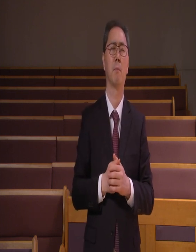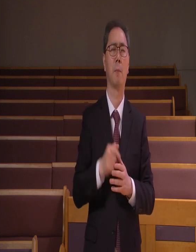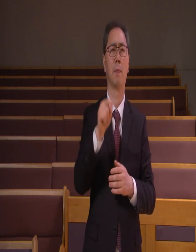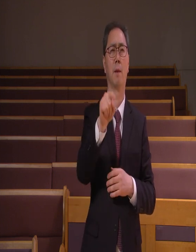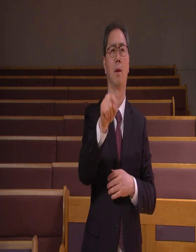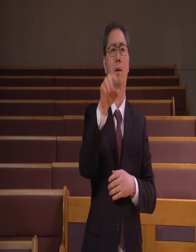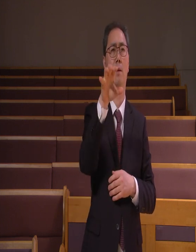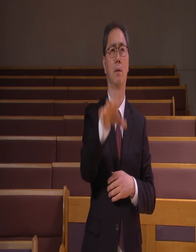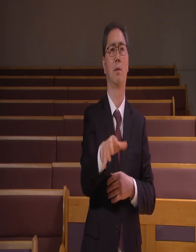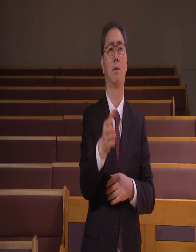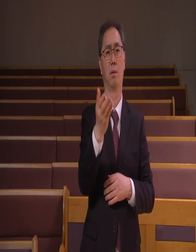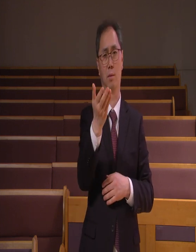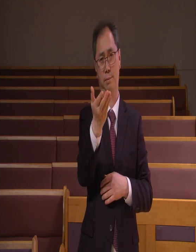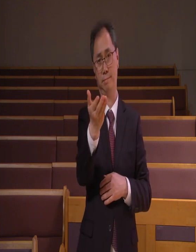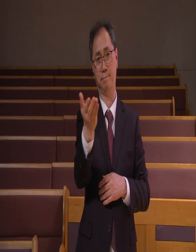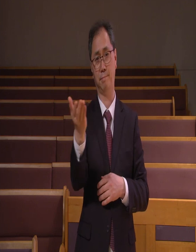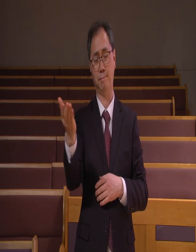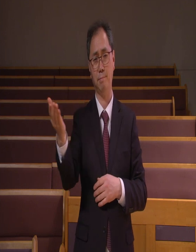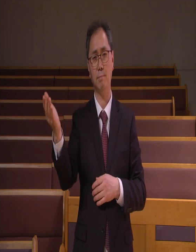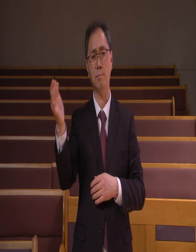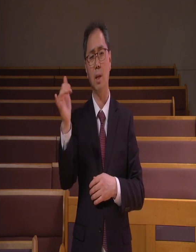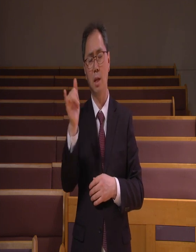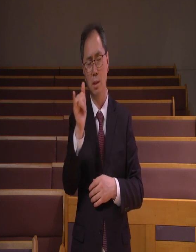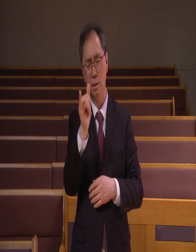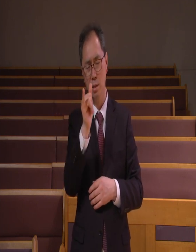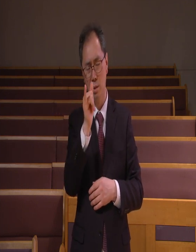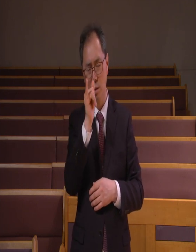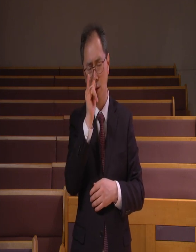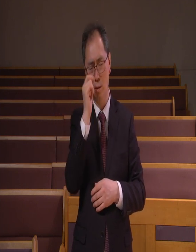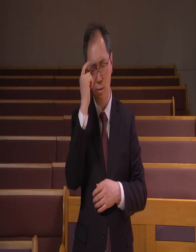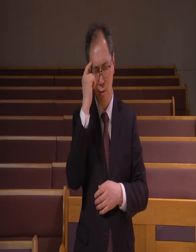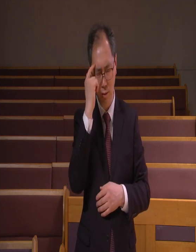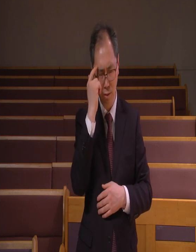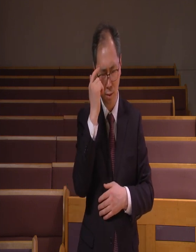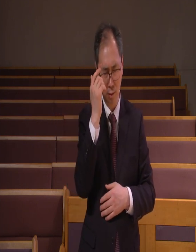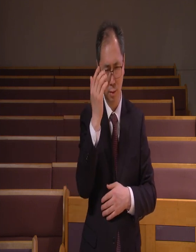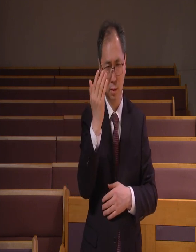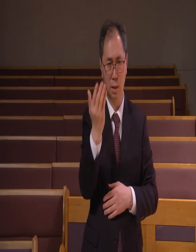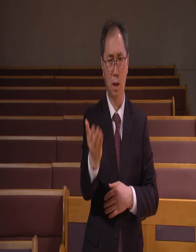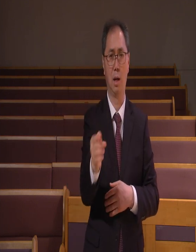그때에 거기 너